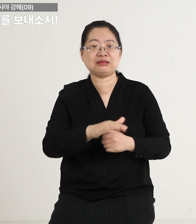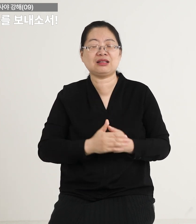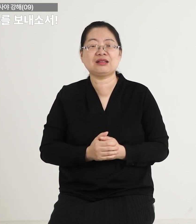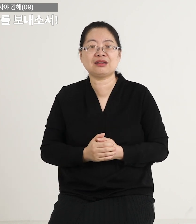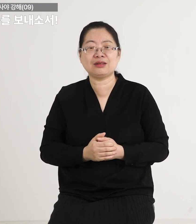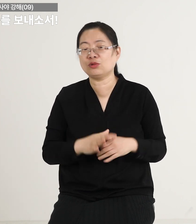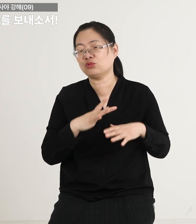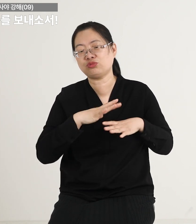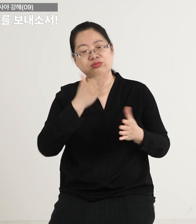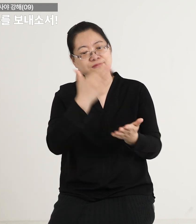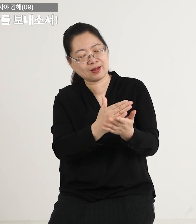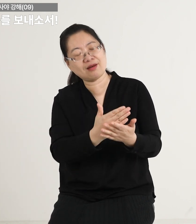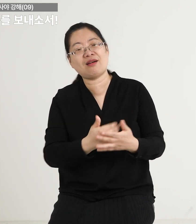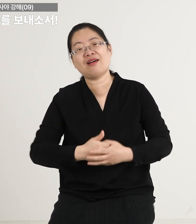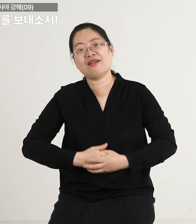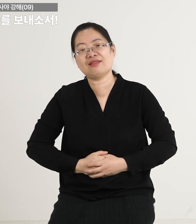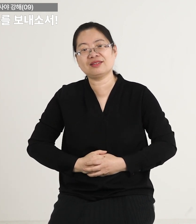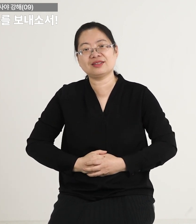두려워하지 마라.